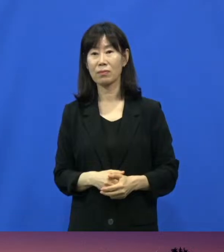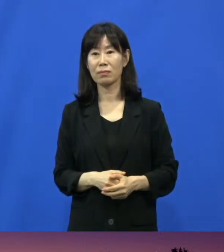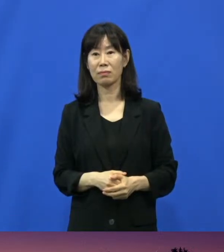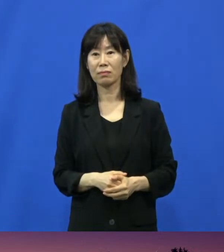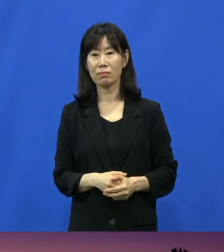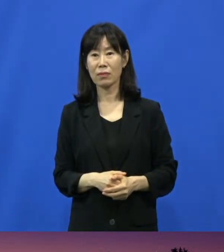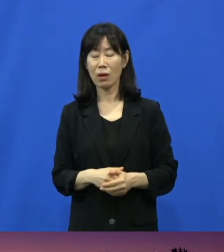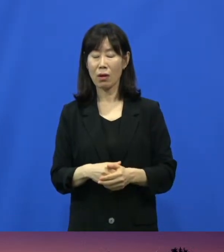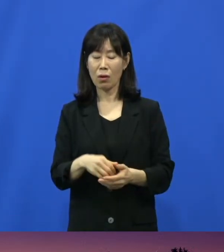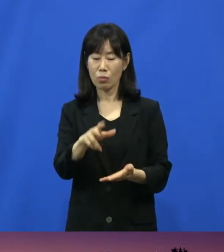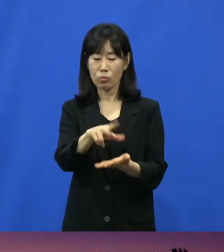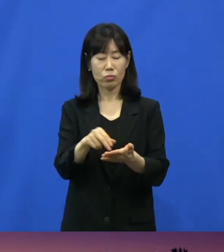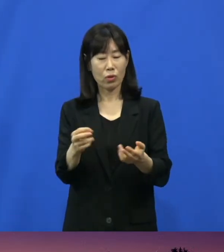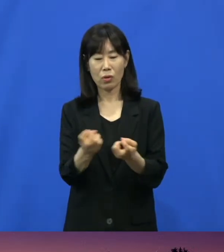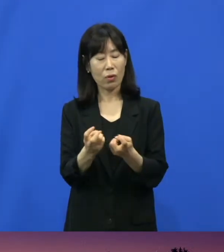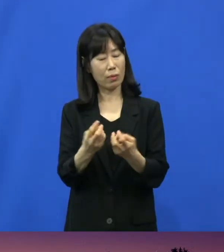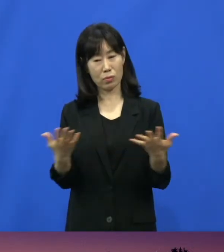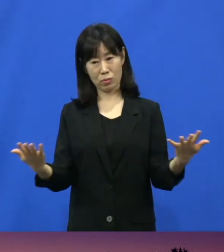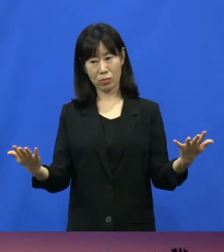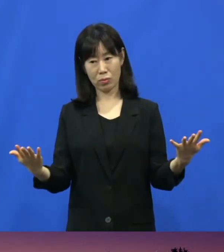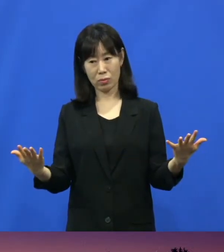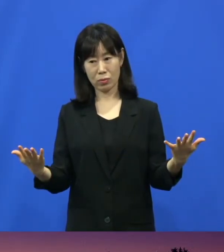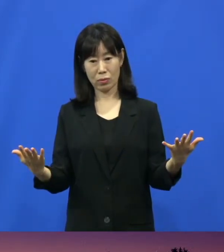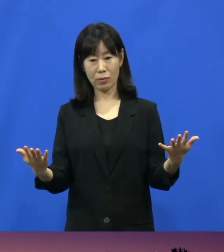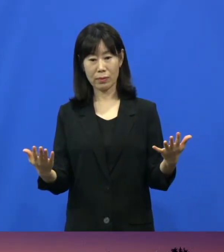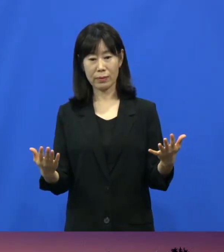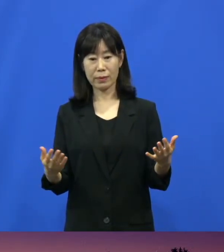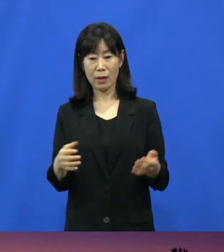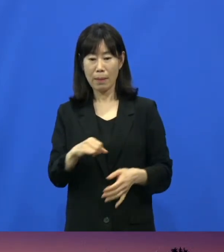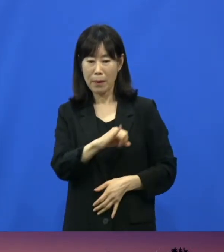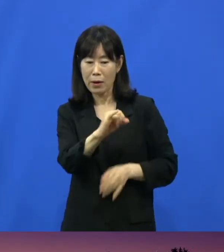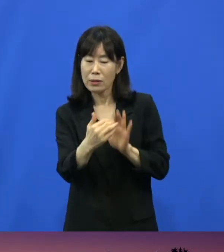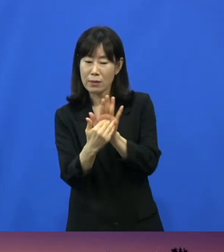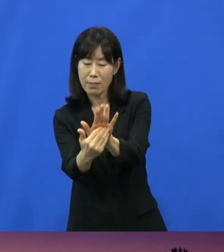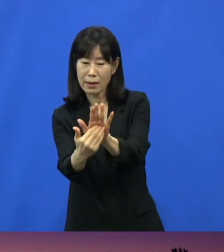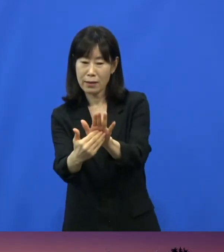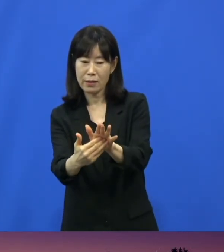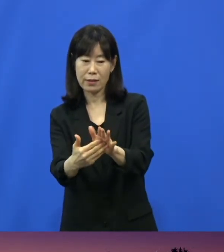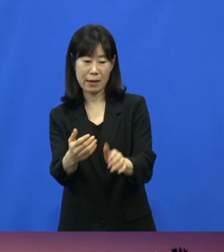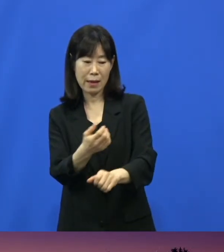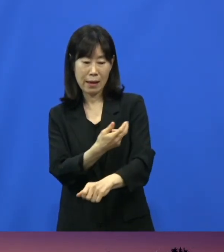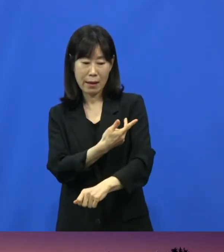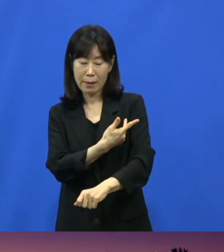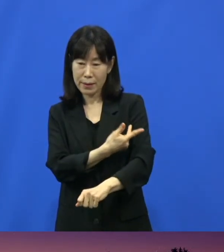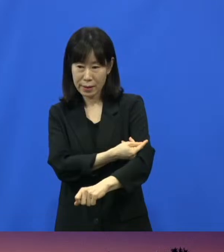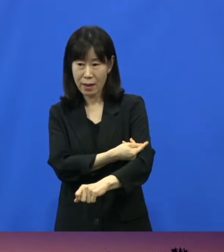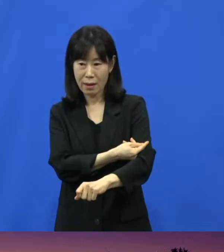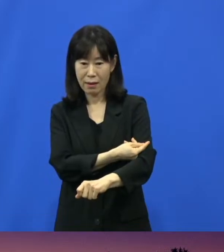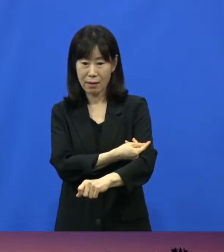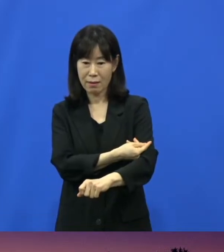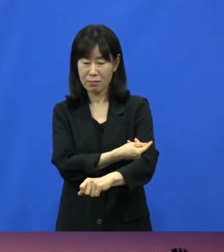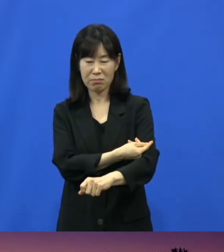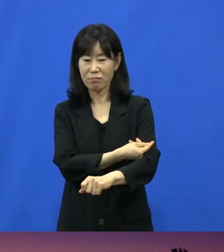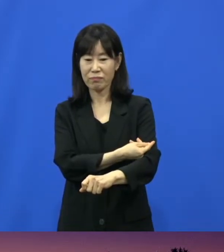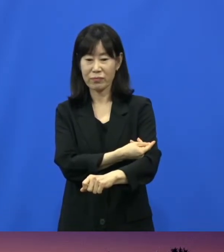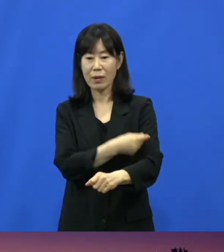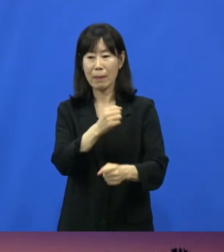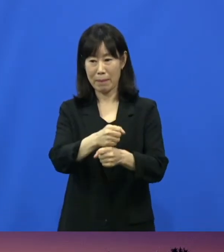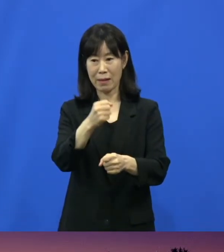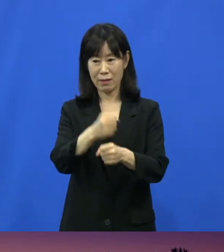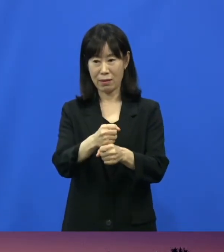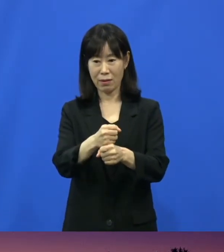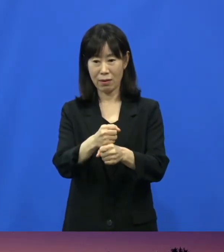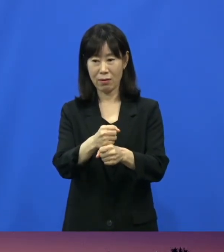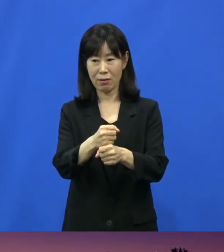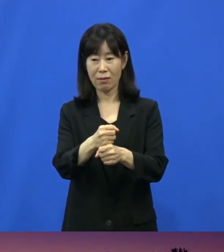속수무책. 백신을 만들게 했지만 여러분, 그 백신이 급조된 거기 때문에 이 백신의 후유증이